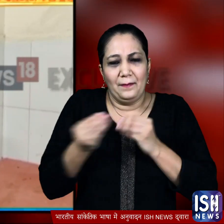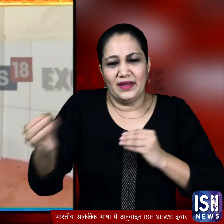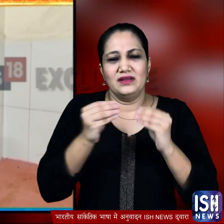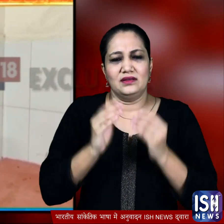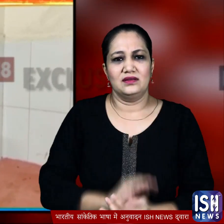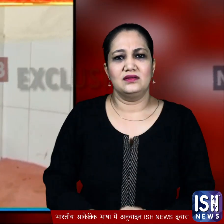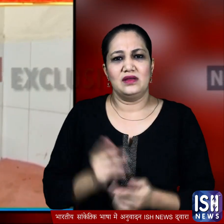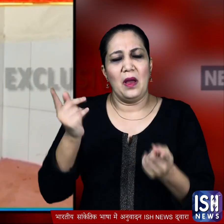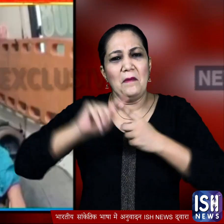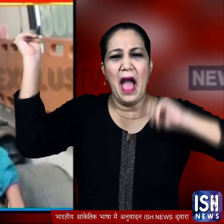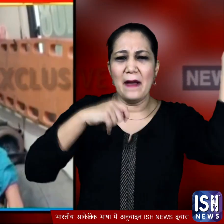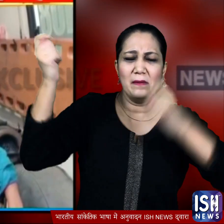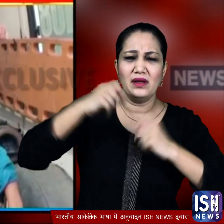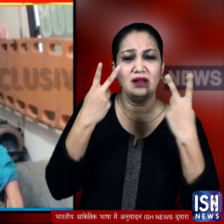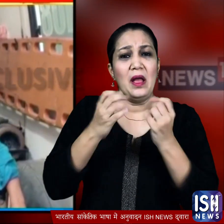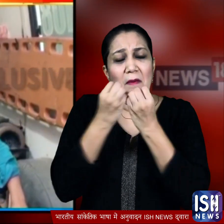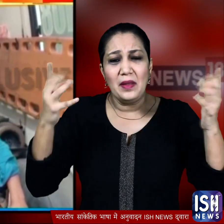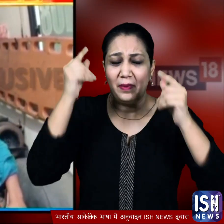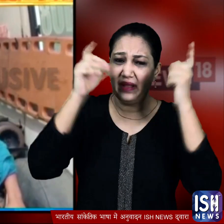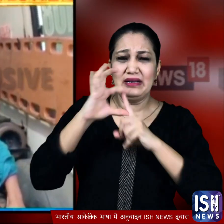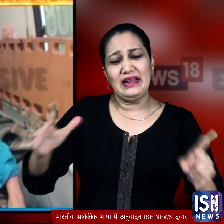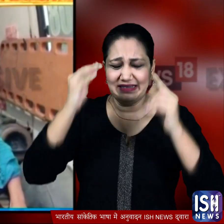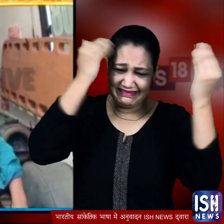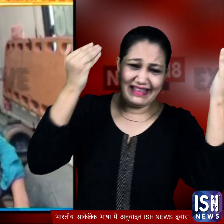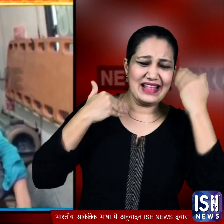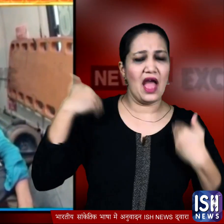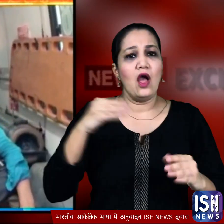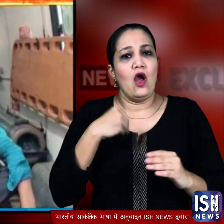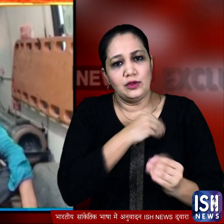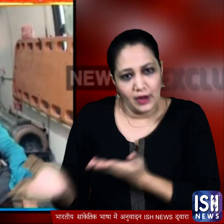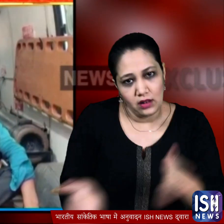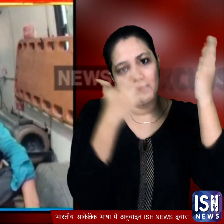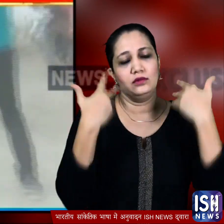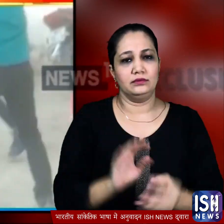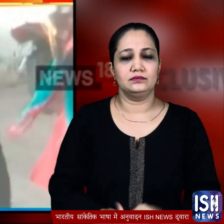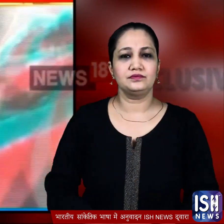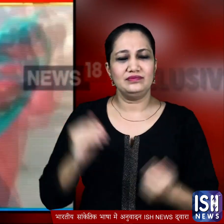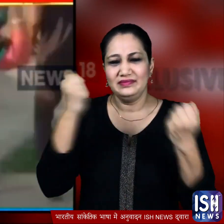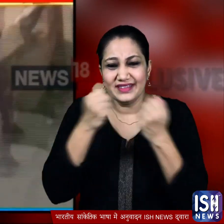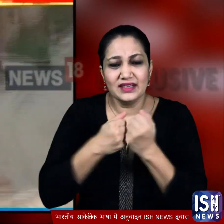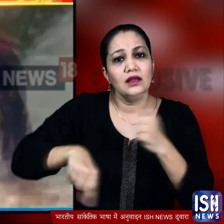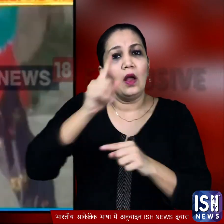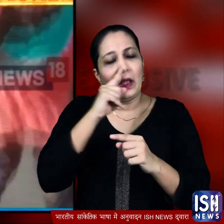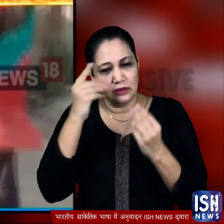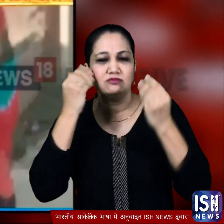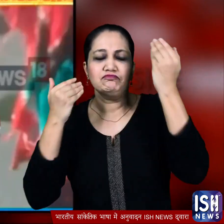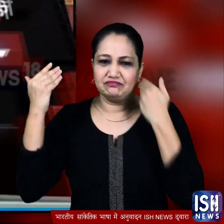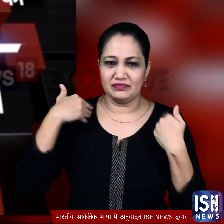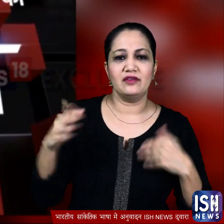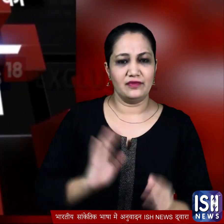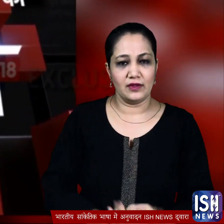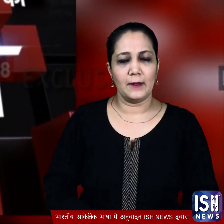सबने बहुत बुरी तरह मारा। इस झड़प में कई लोग बुरी तरह घायल हो गए, जिन्हें अस्पताल में भर्ती कराना पड़ा। मारपीट में कुछ महिलाओं को भी चोटें